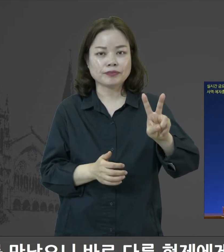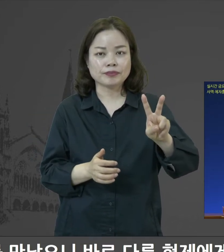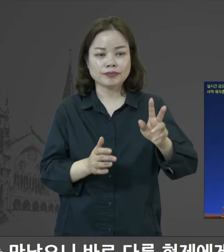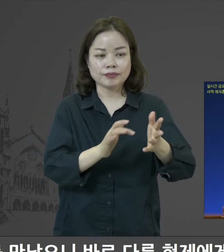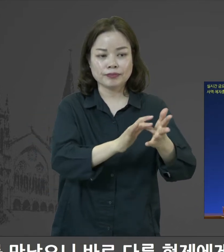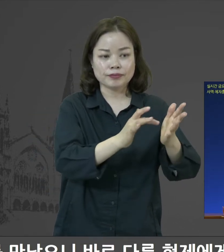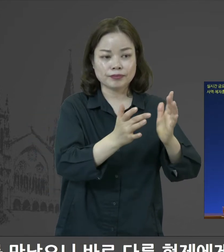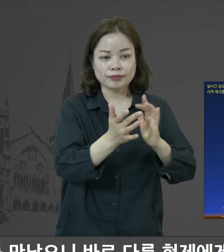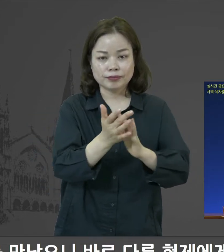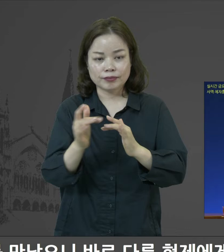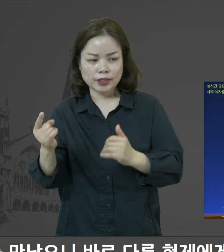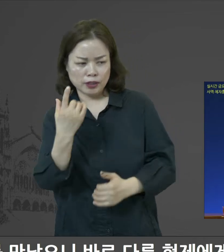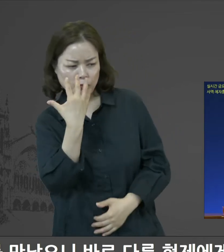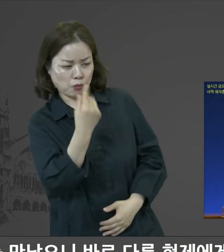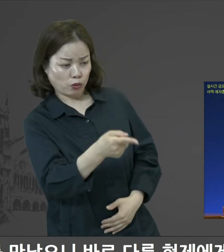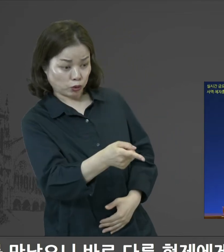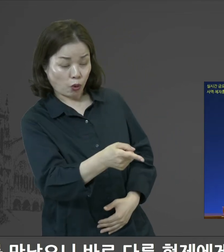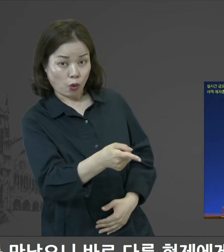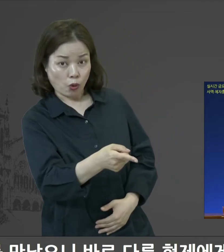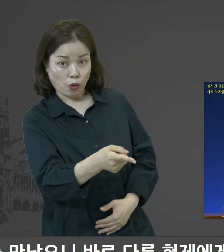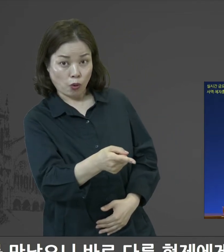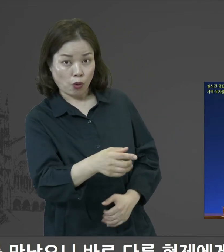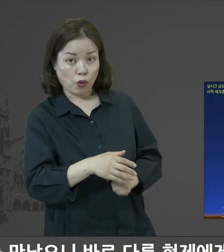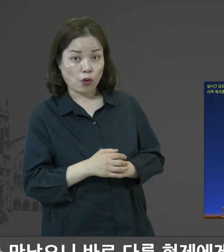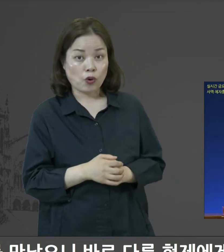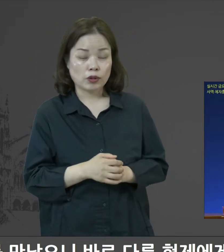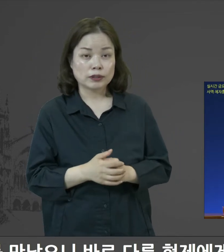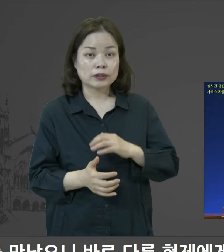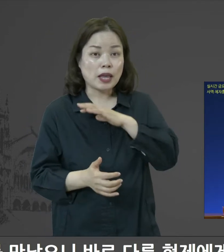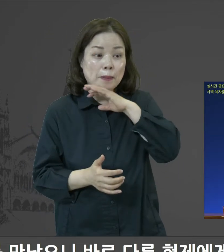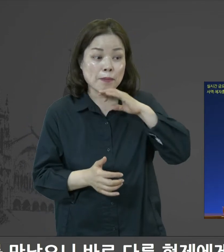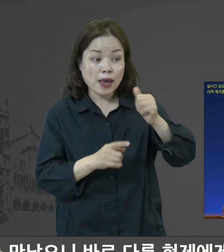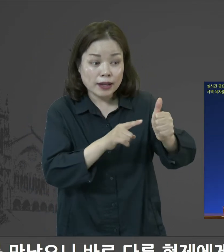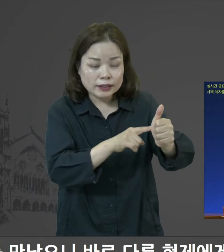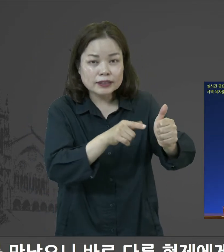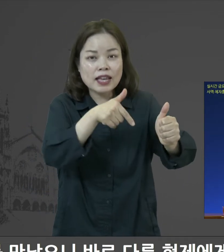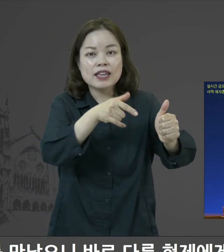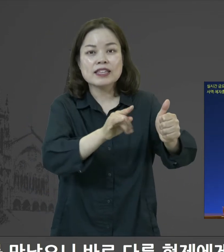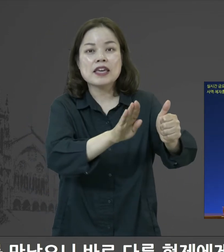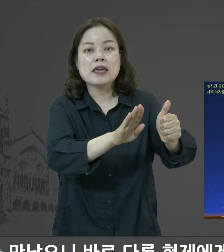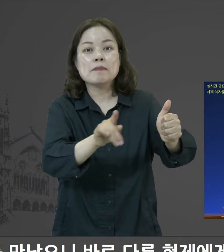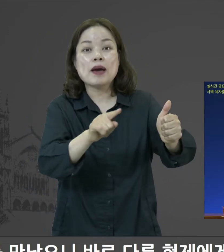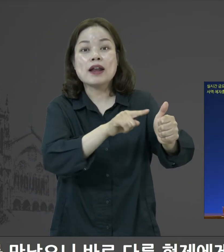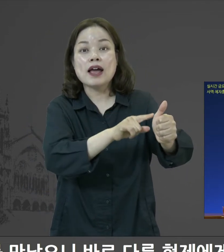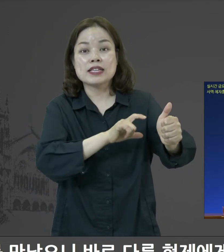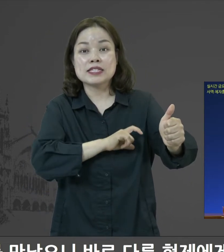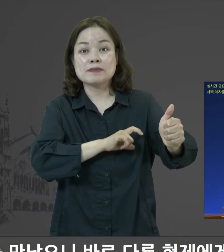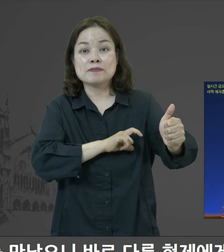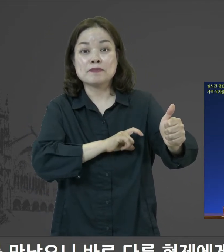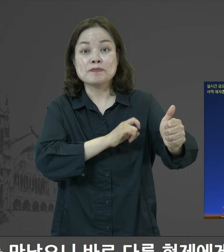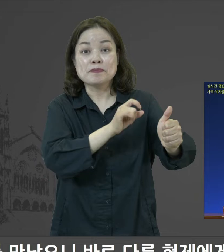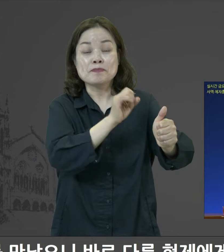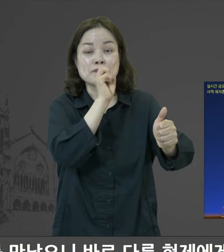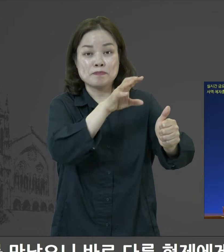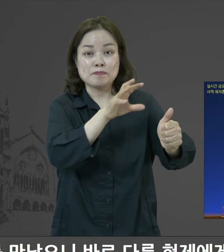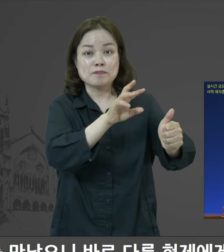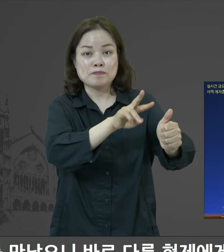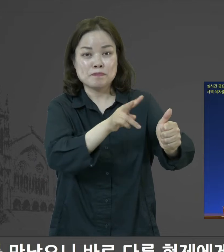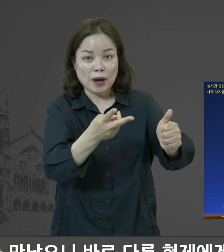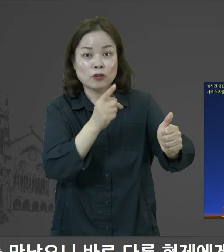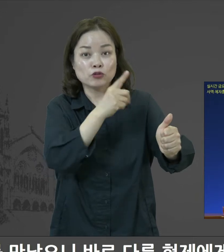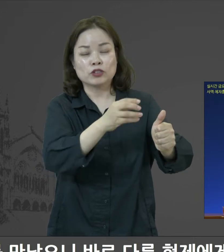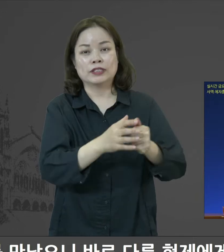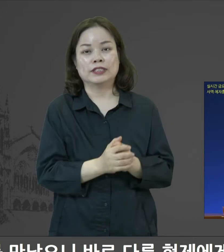예수께서 보시고 이르되 내가 요한의 아들 시몬이니 장차 게바라 하리라. 그러면서 이제 그 기둥이 될 것을 베드로에게